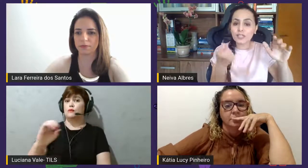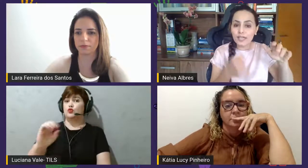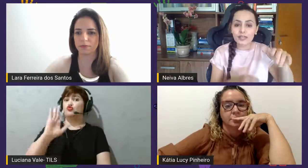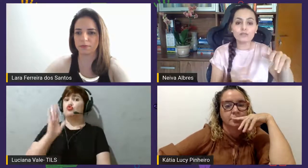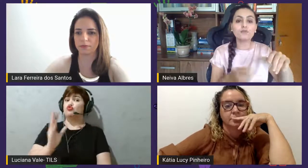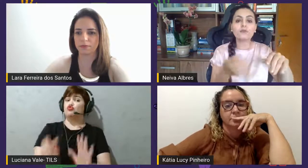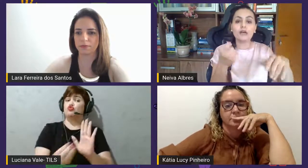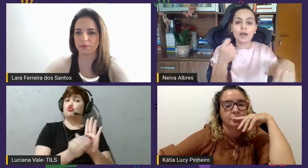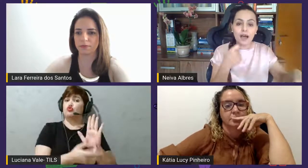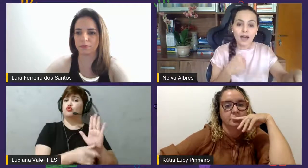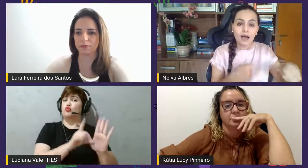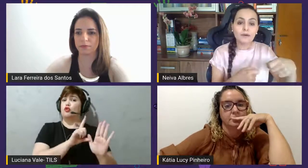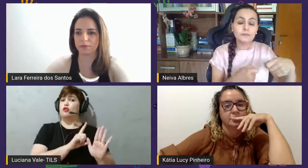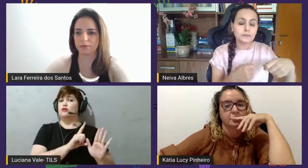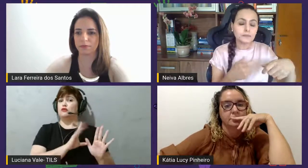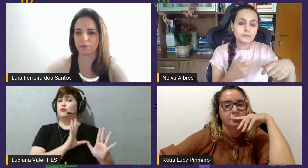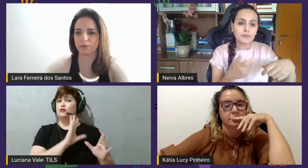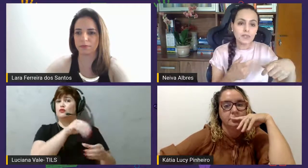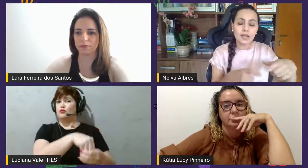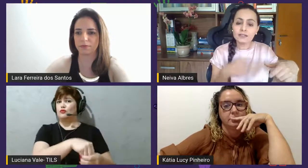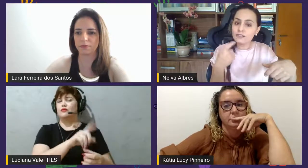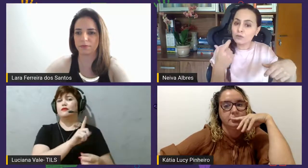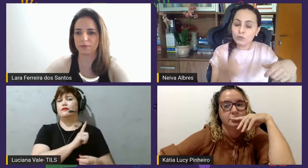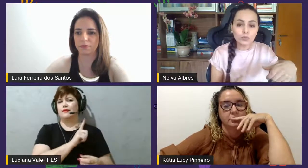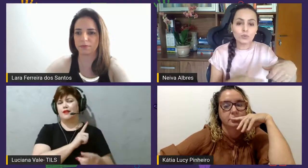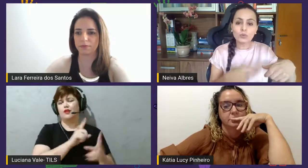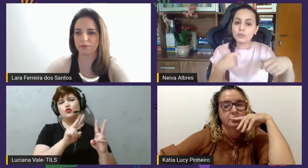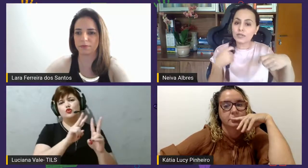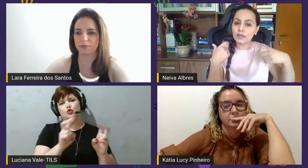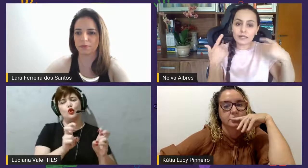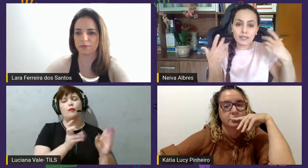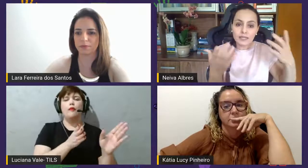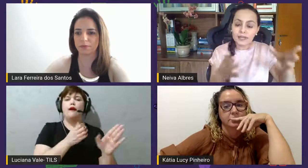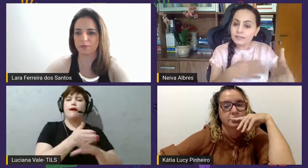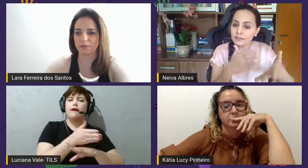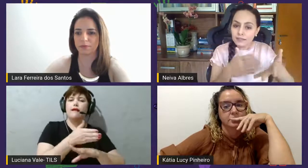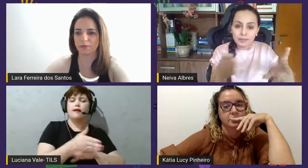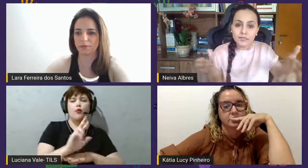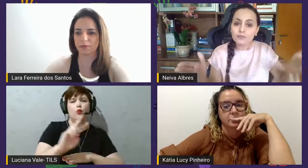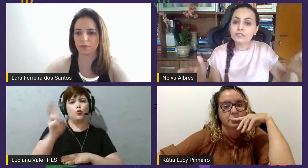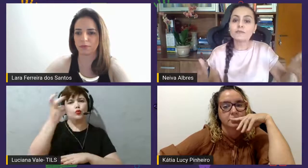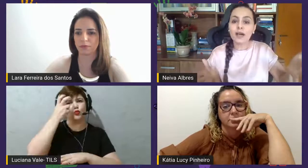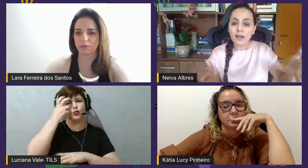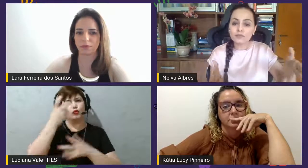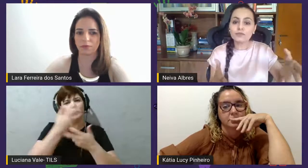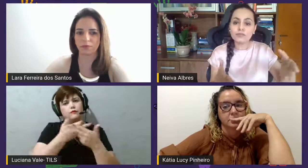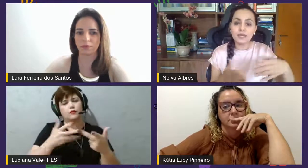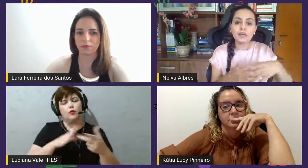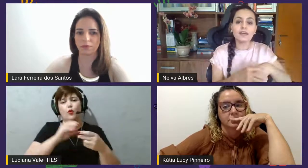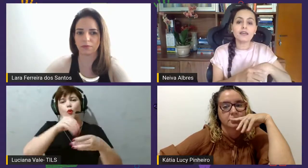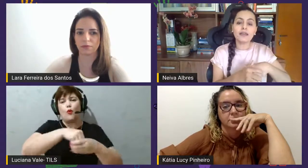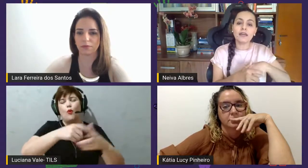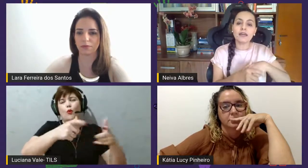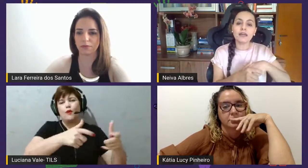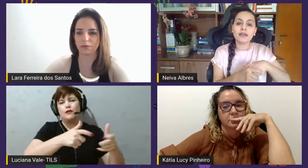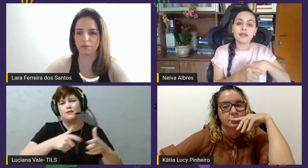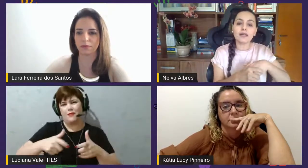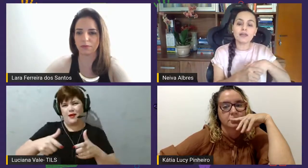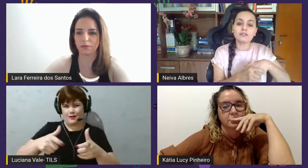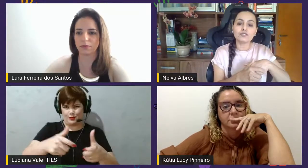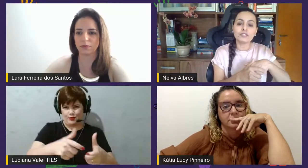menciona direito a acesso à cultura, e aí determinando os espaços, né,